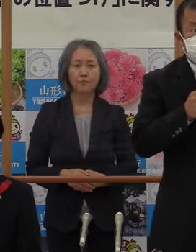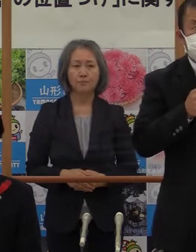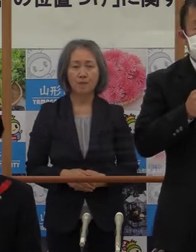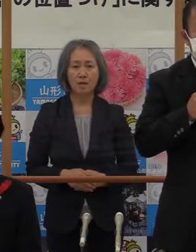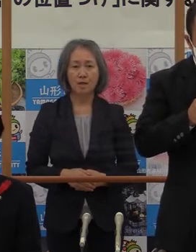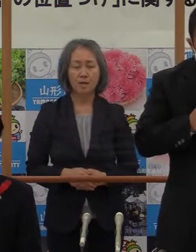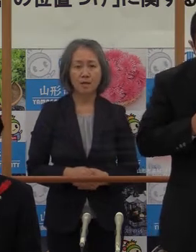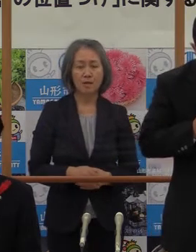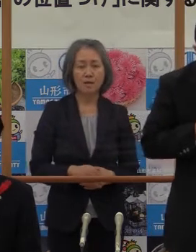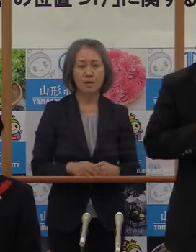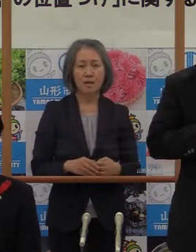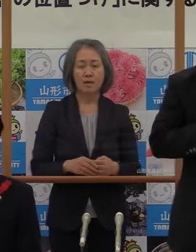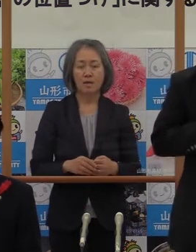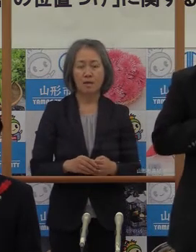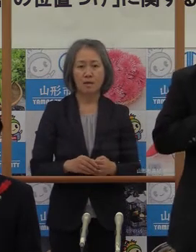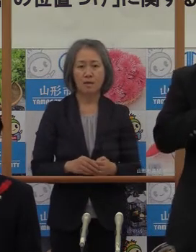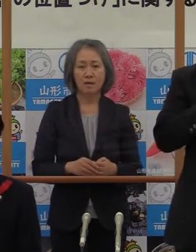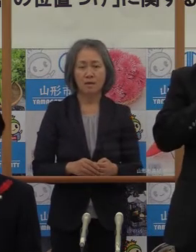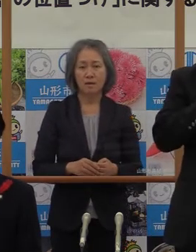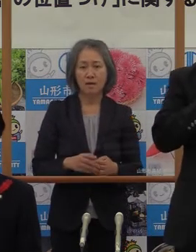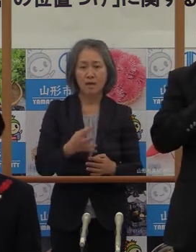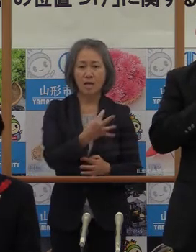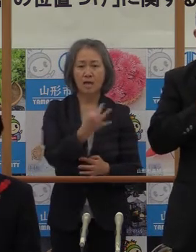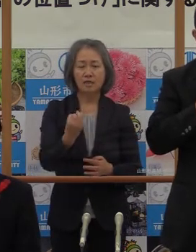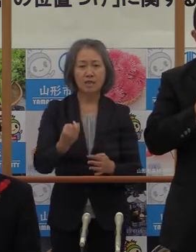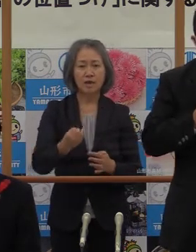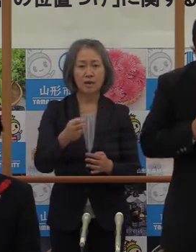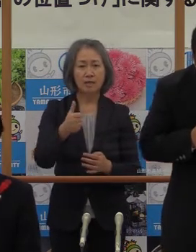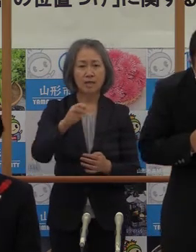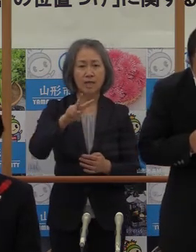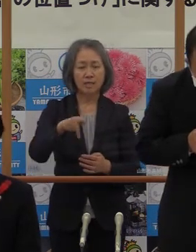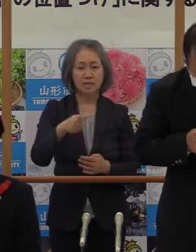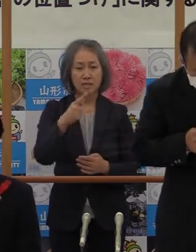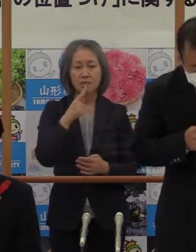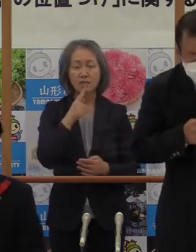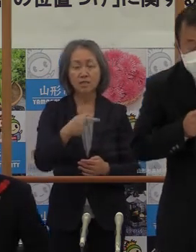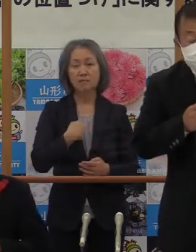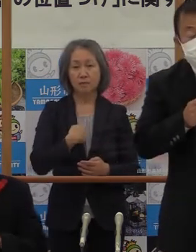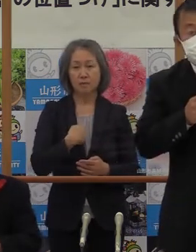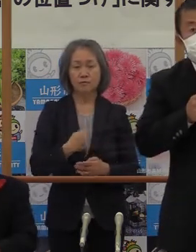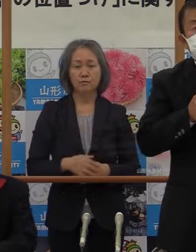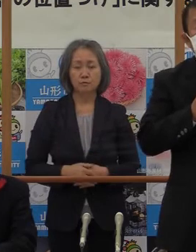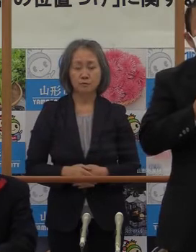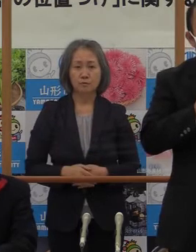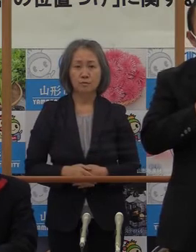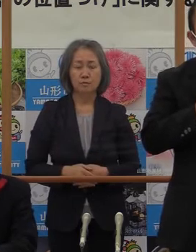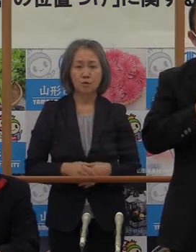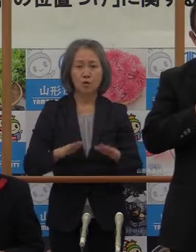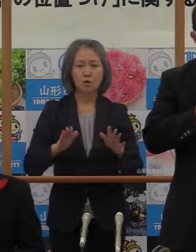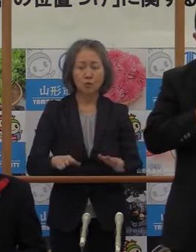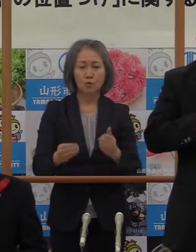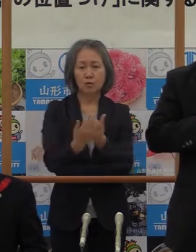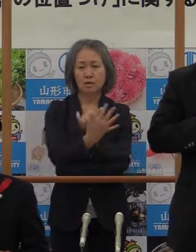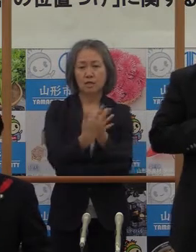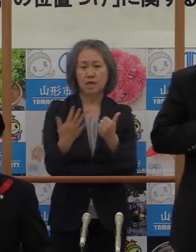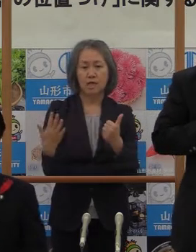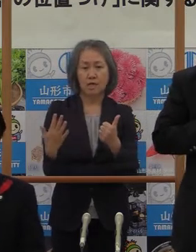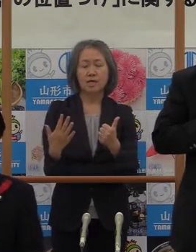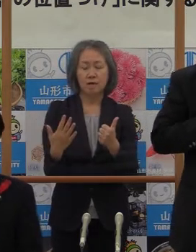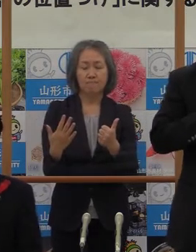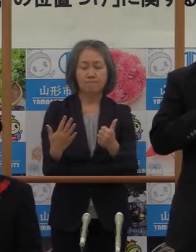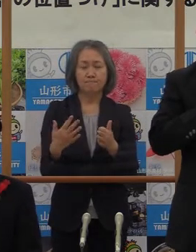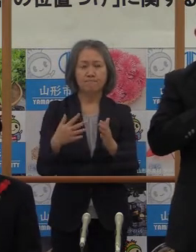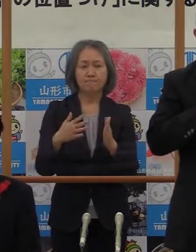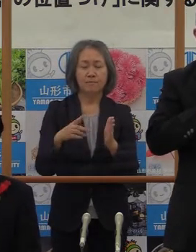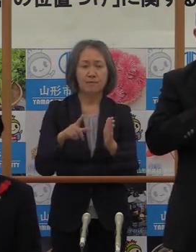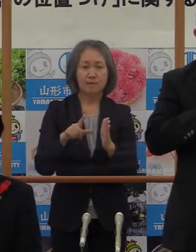株式会社千歳館代表取締役社長の沢渡明と申します。本日の共同記者会見にあたりましてご挨拶